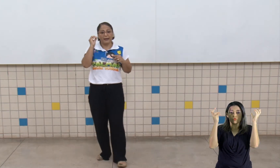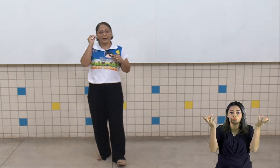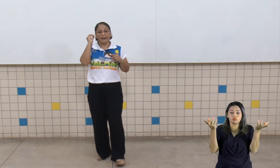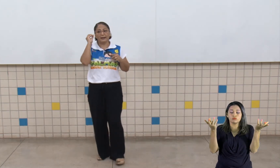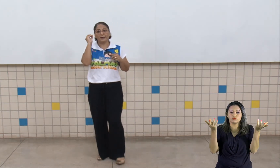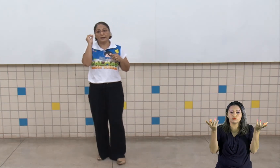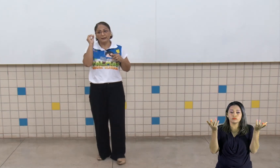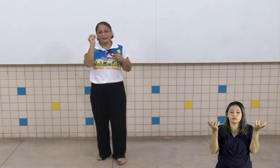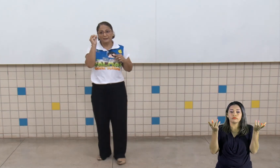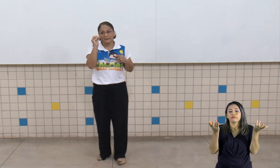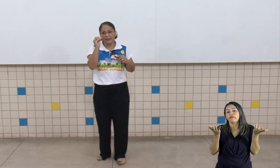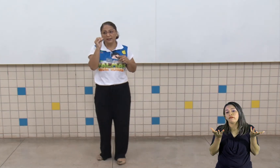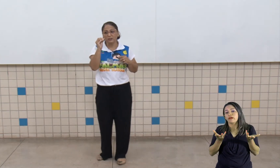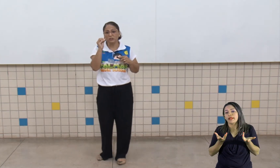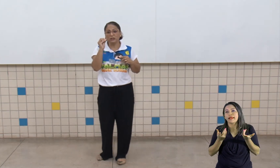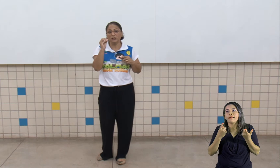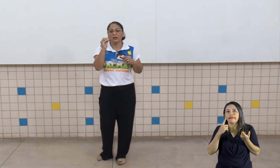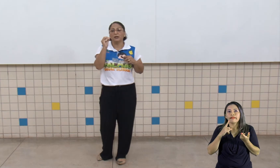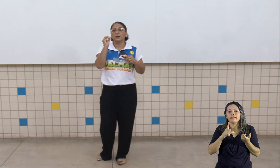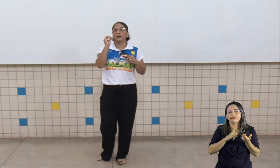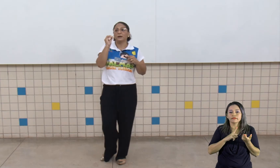né, ele